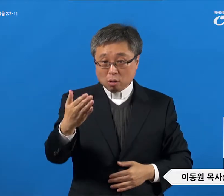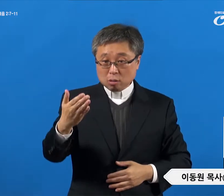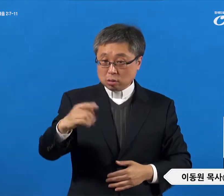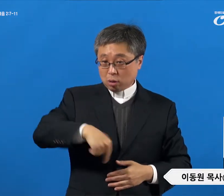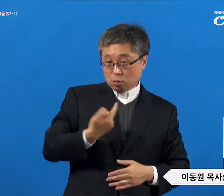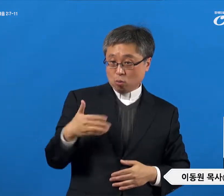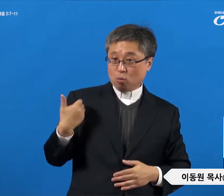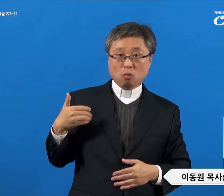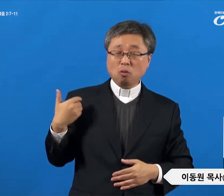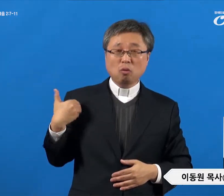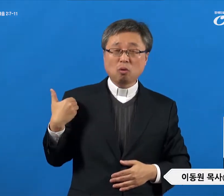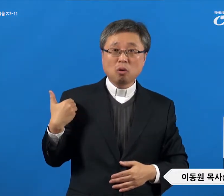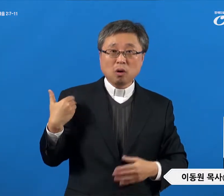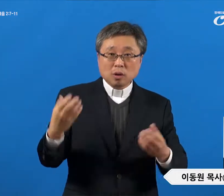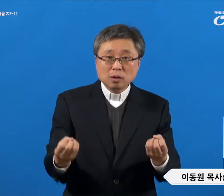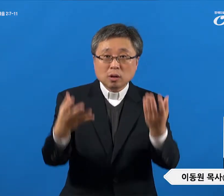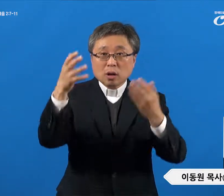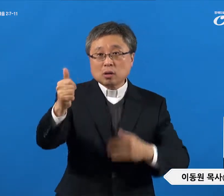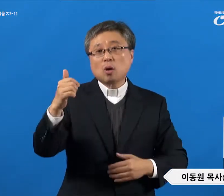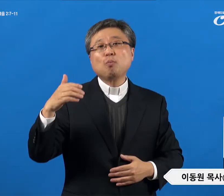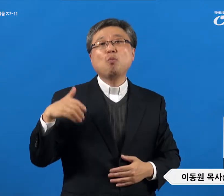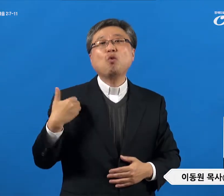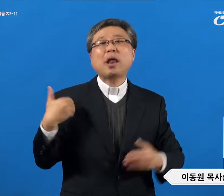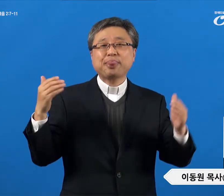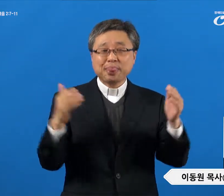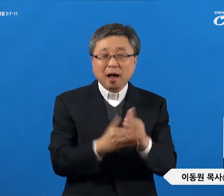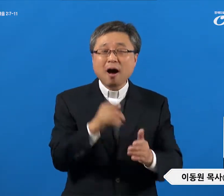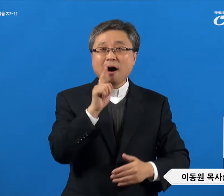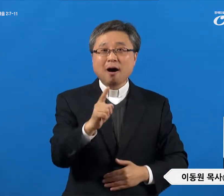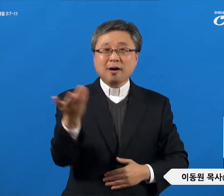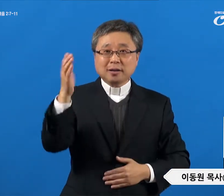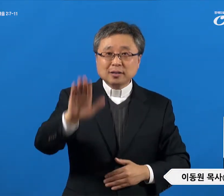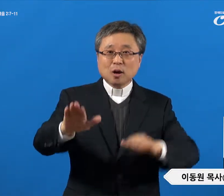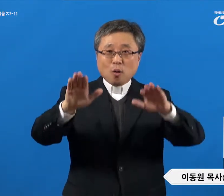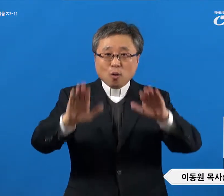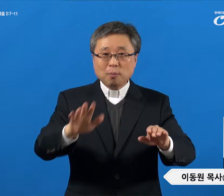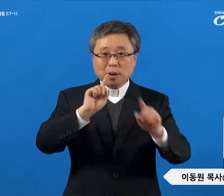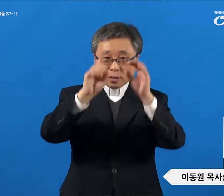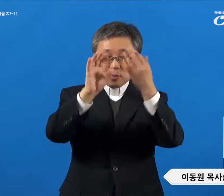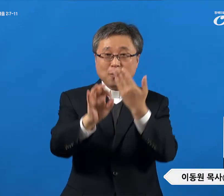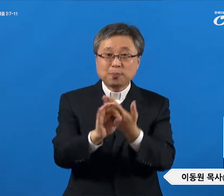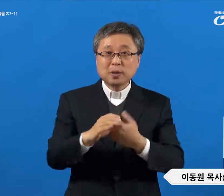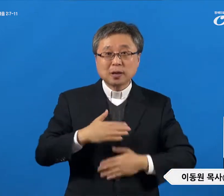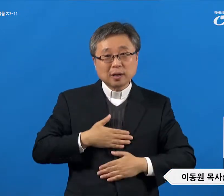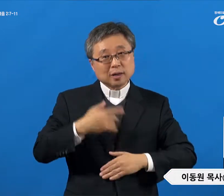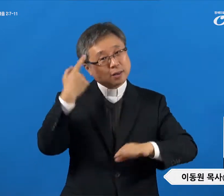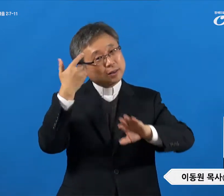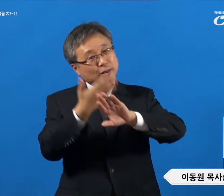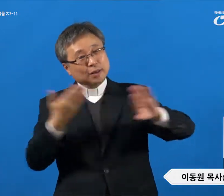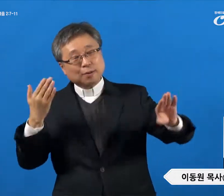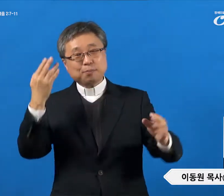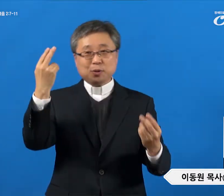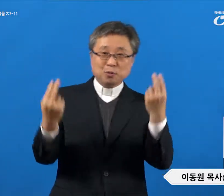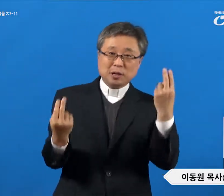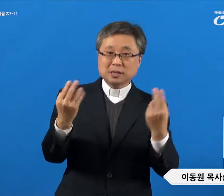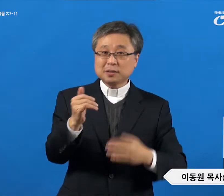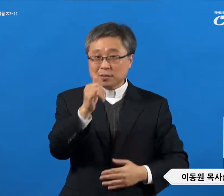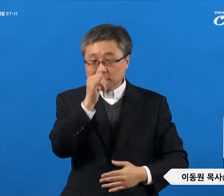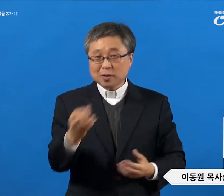몰라요. 연회장은 몰랐다 그랬습니다. 근데 이 본문에 보면 그와 대조적인 선언이 따라옵니다. 연회장도